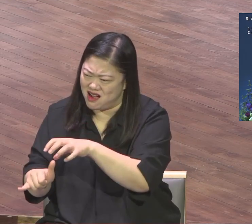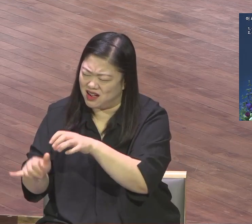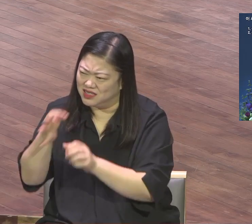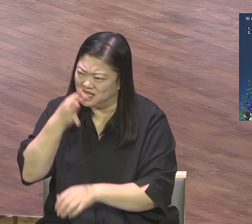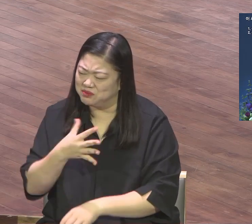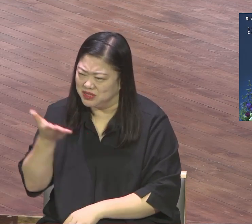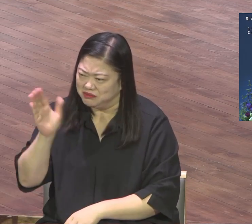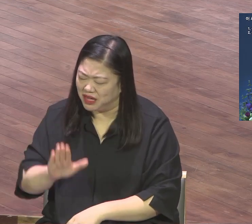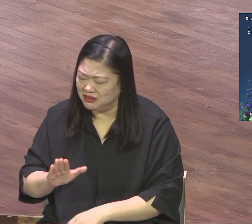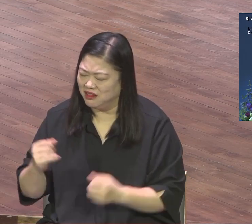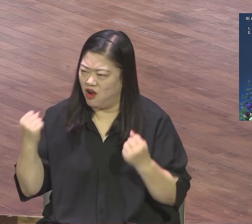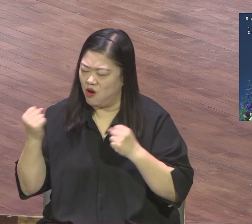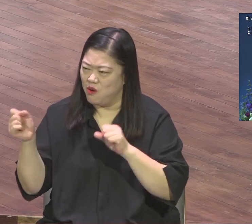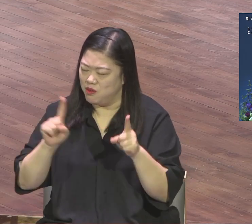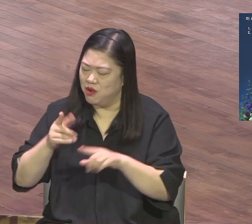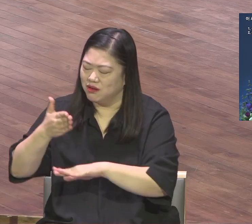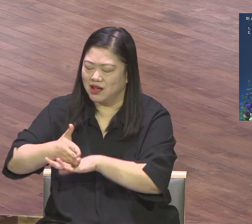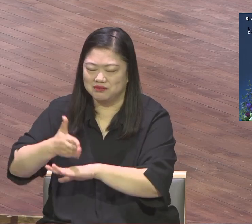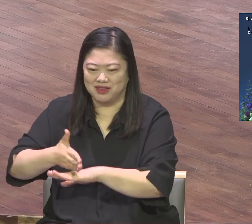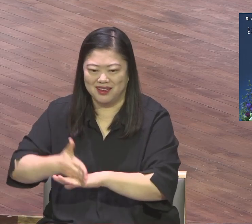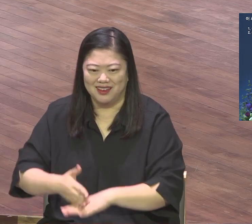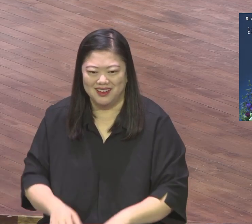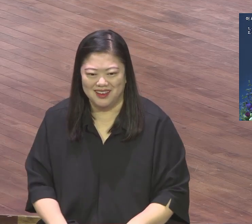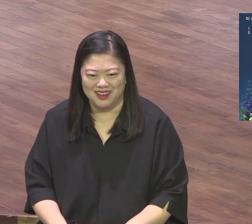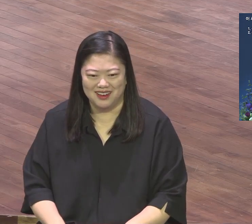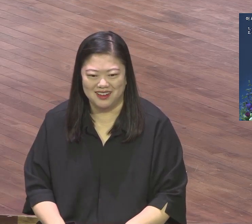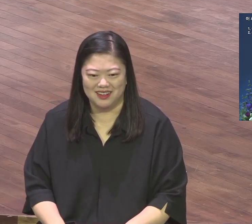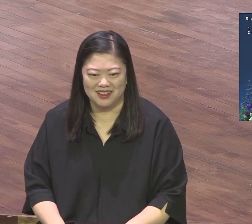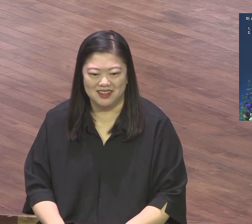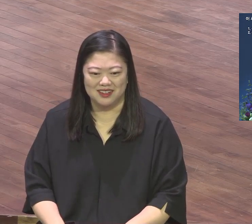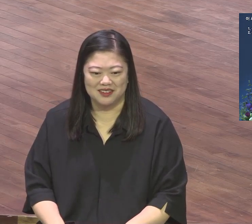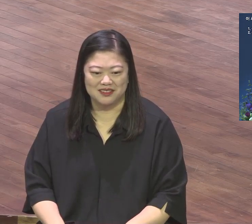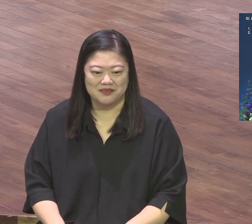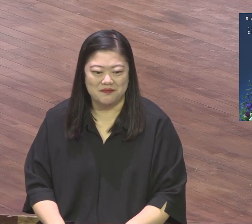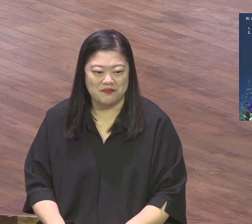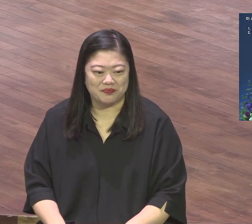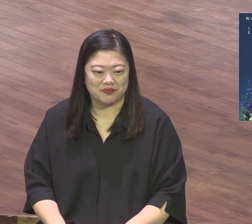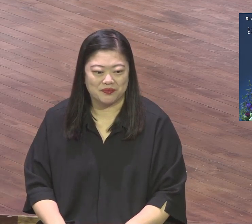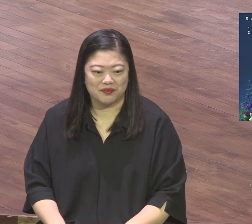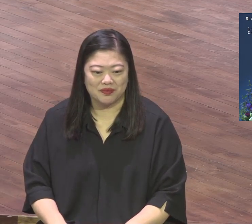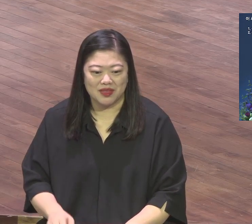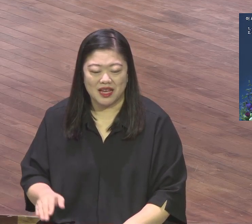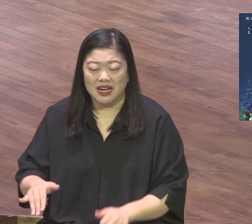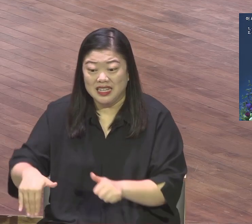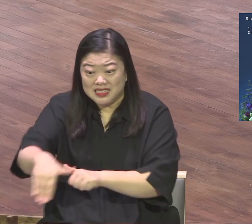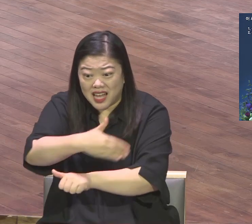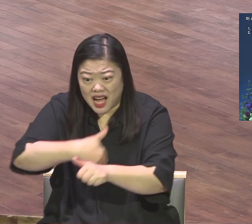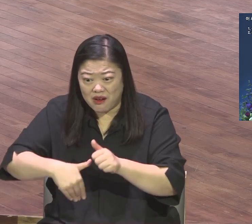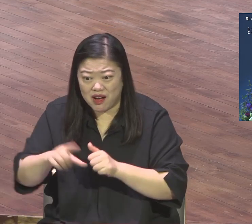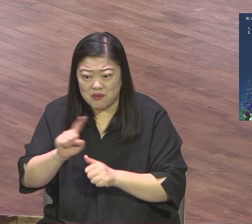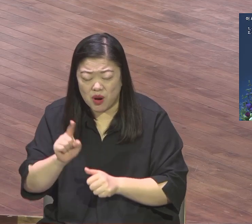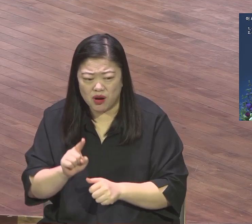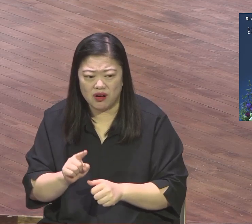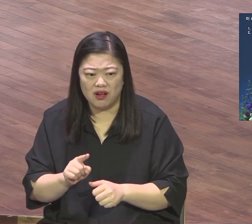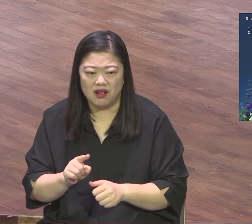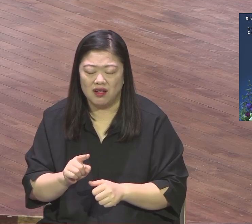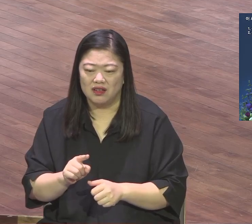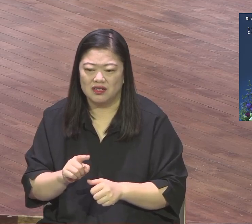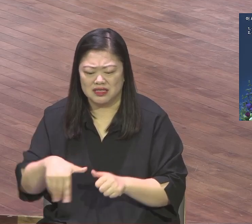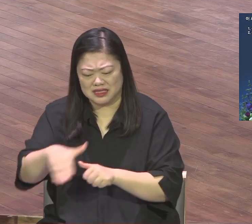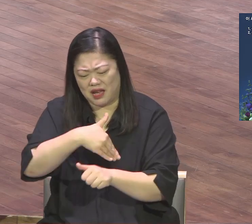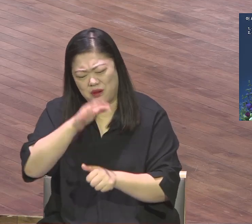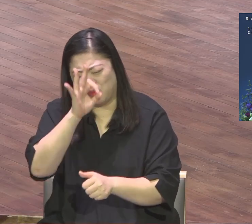어렵고 힘든데도 불구하고 회복 안 하고 있어. 고집 피우고 있어. 그냥 합리화하고 있어. 응답이 없습니다.